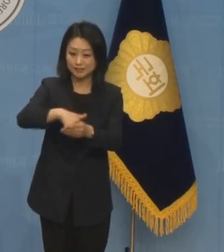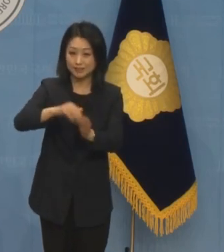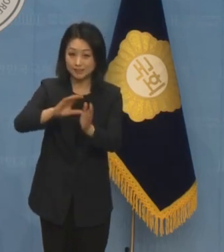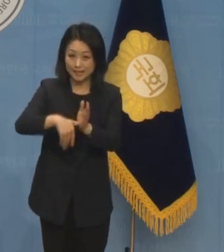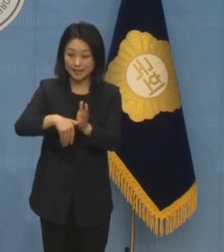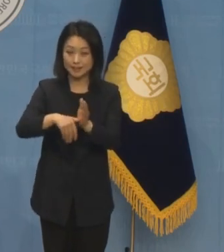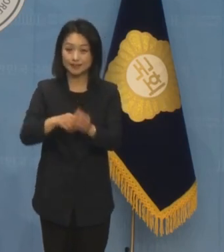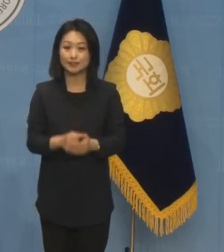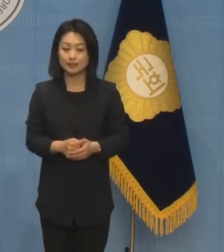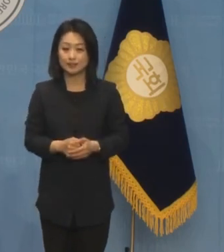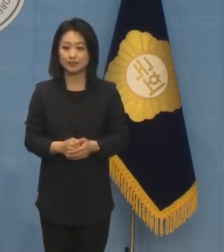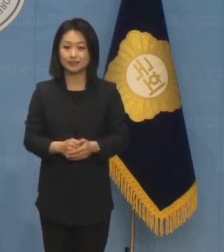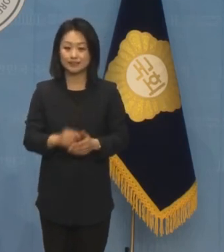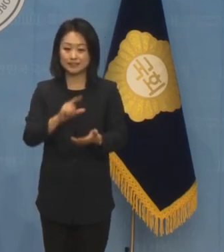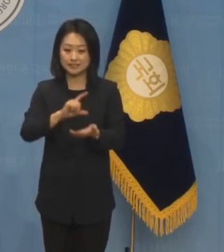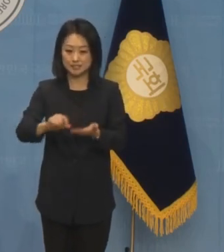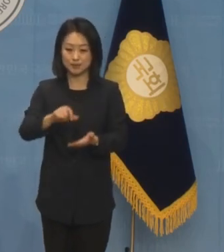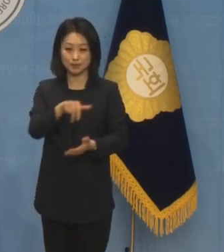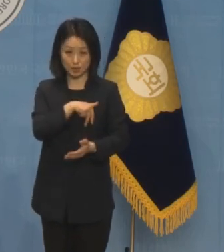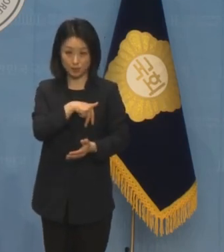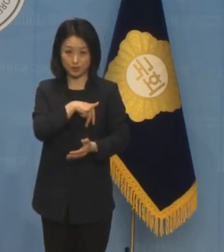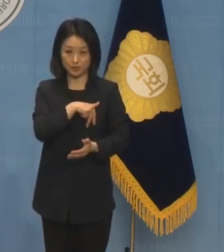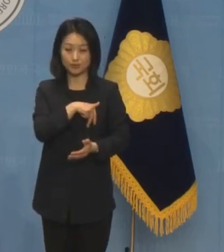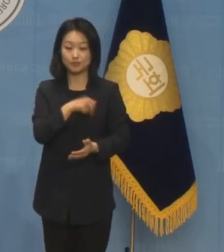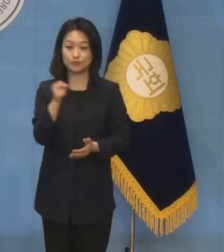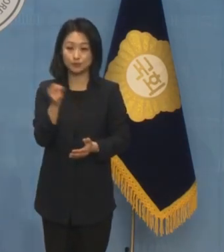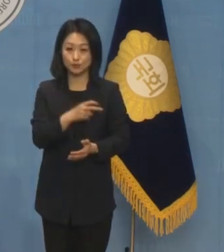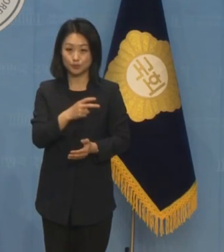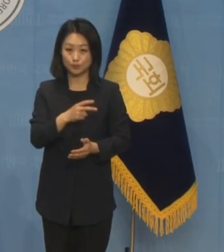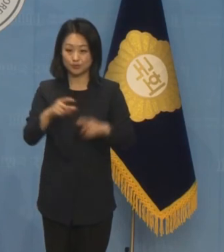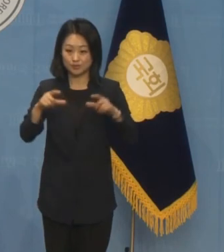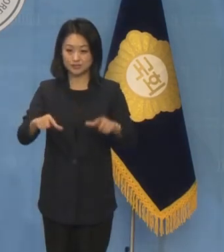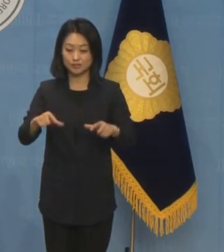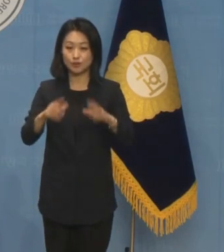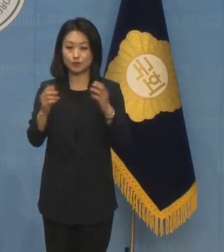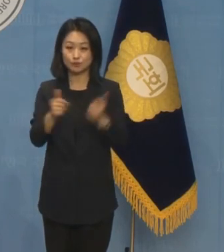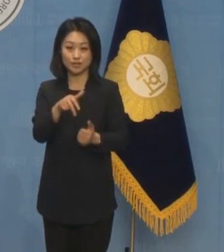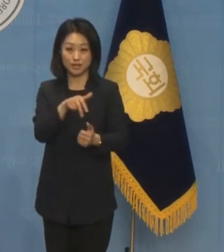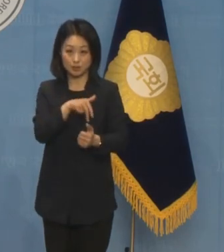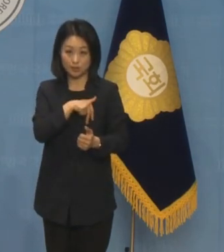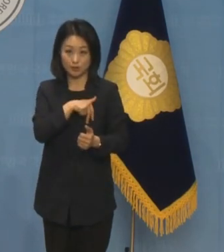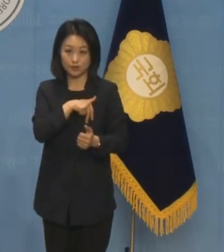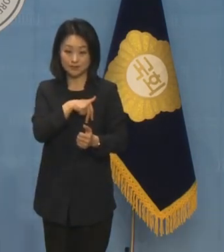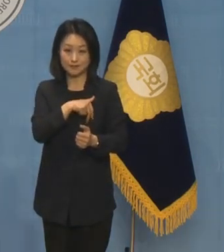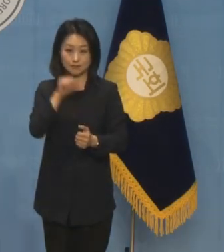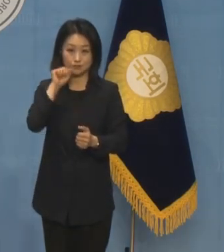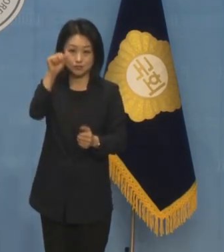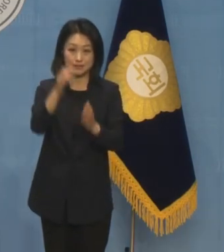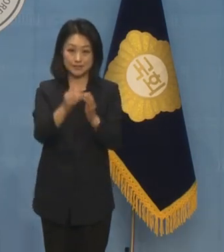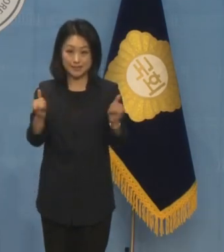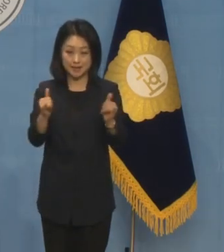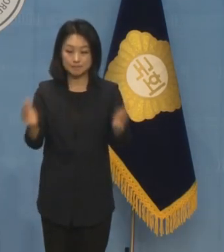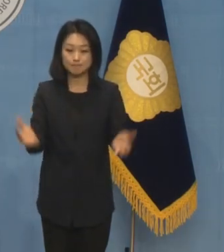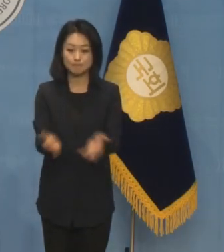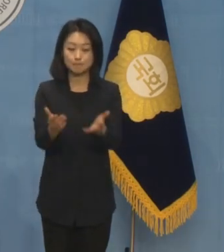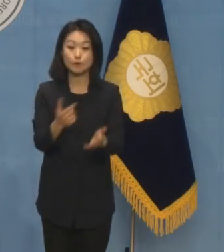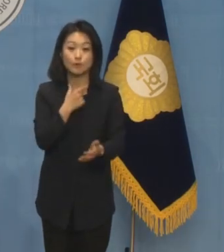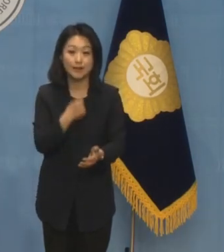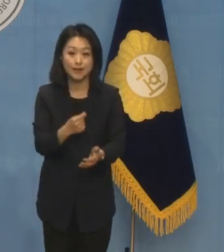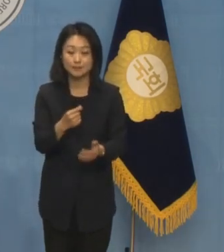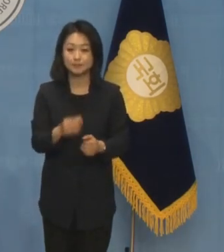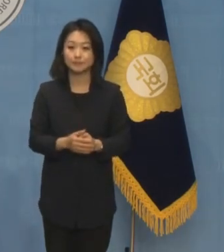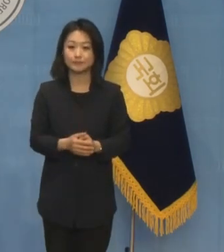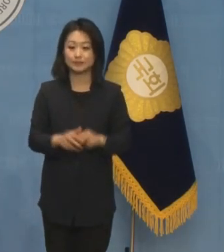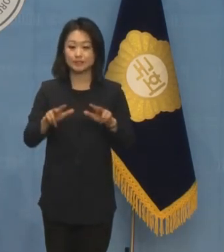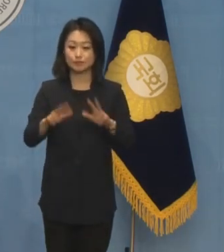기초부터 광역까지 모든 선거구에 후보를 내겠다라는 비전을 말씀드렸습니다. 우리는 현재